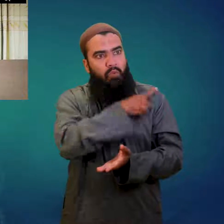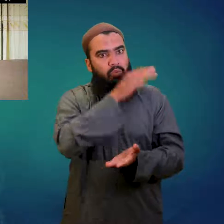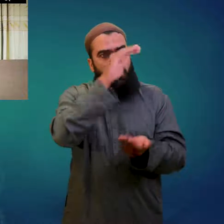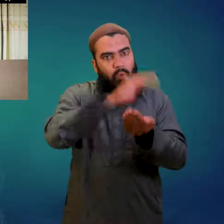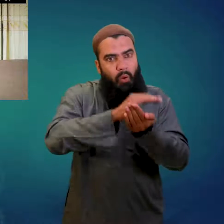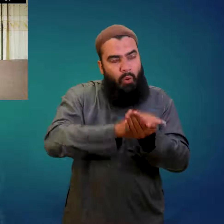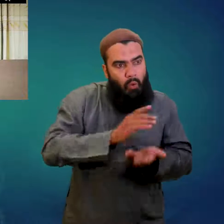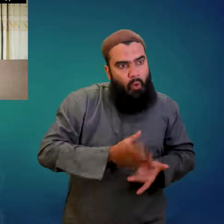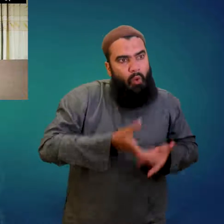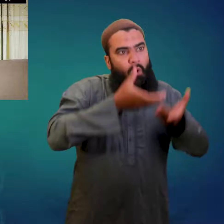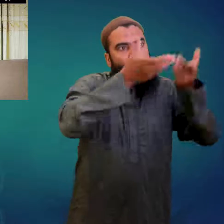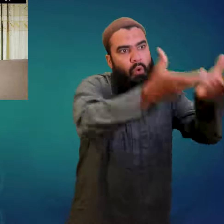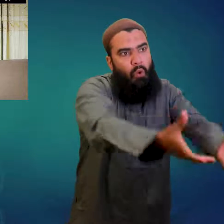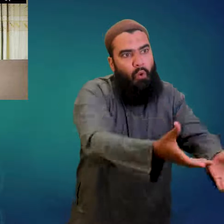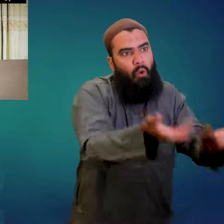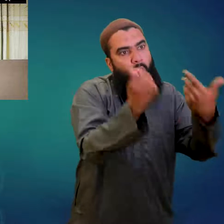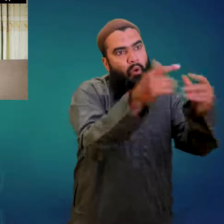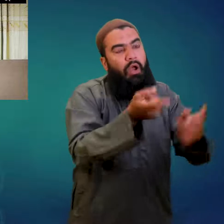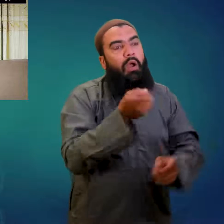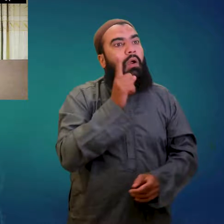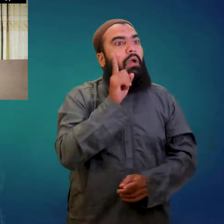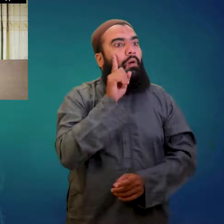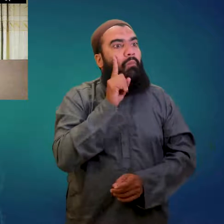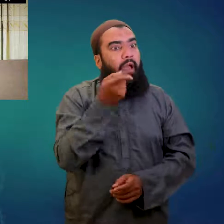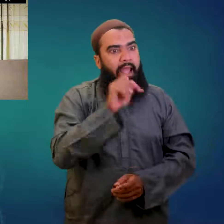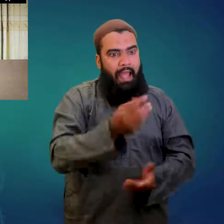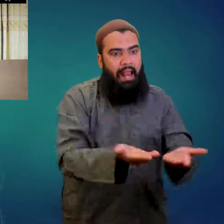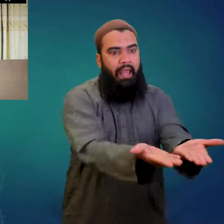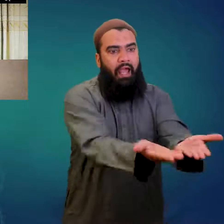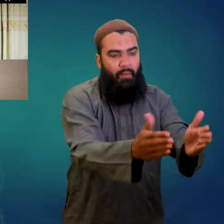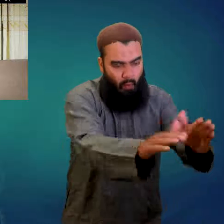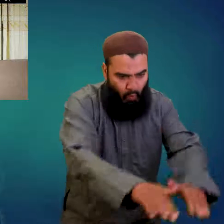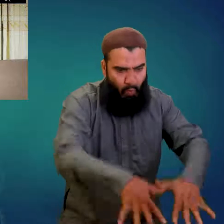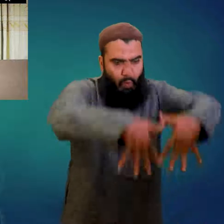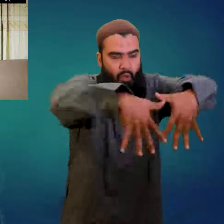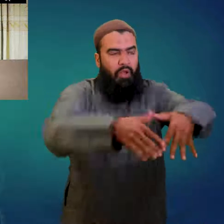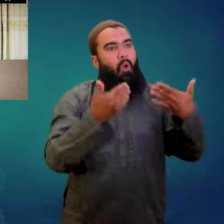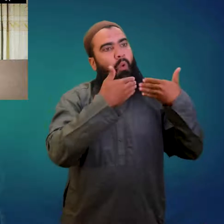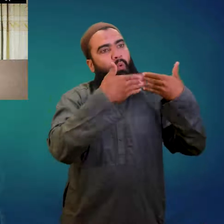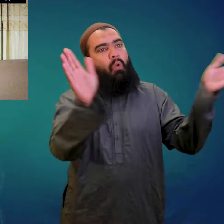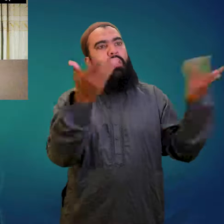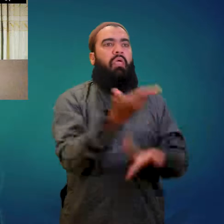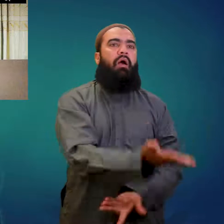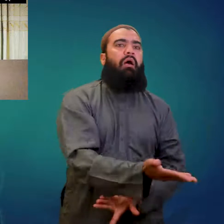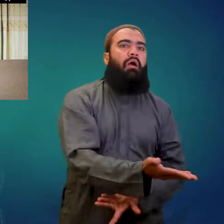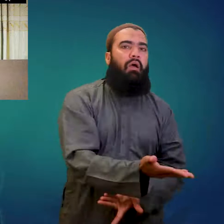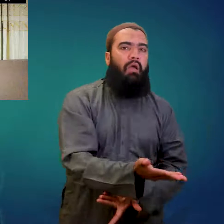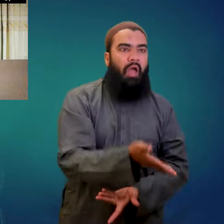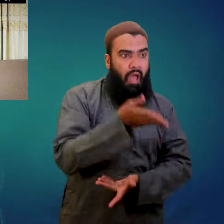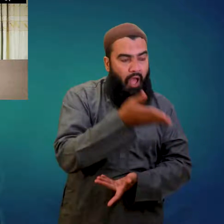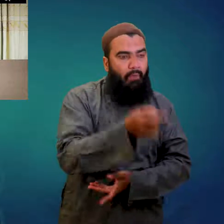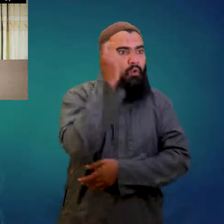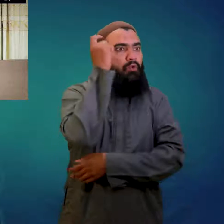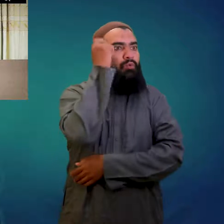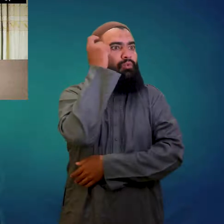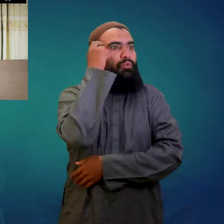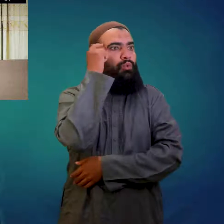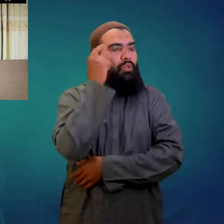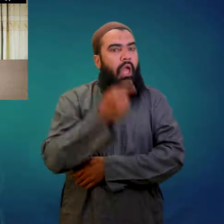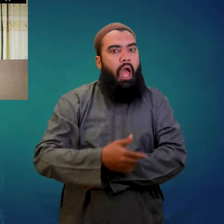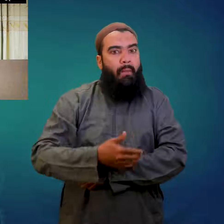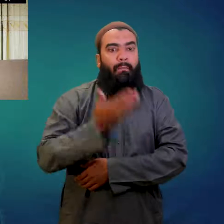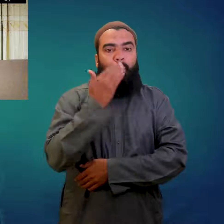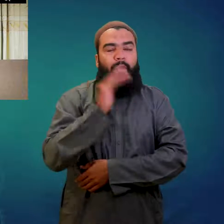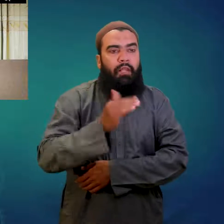سما بھیجا ہے۔ اس آیت میں قیامت کے لفظ کو غدن سے تعبیر فرمایا گیا ہے۔ اس